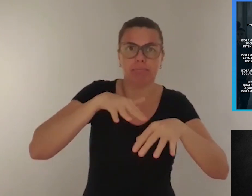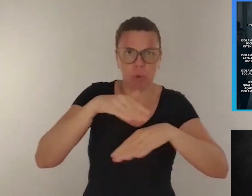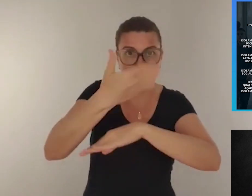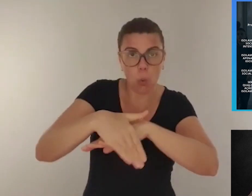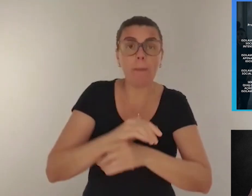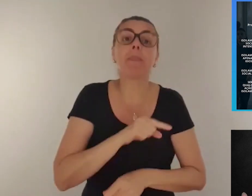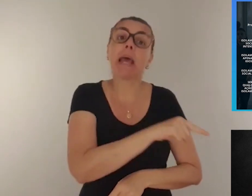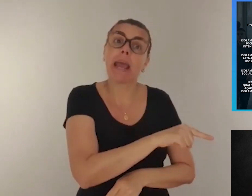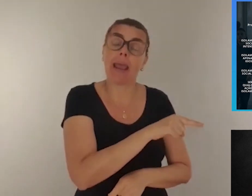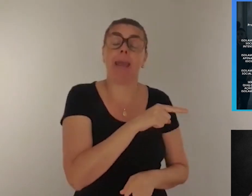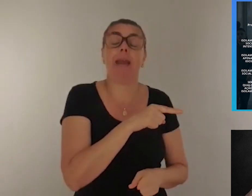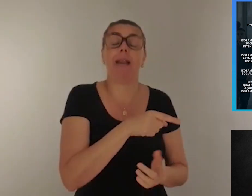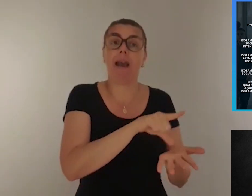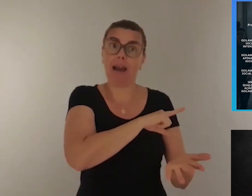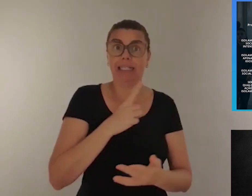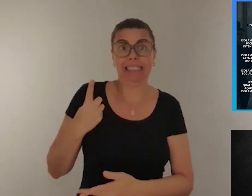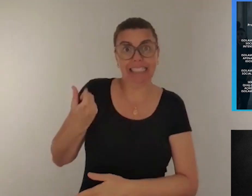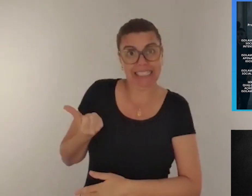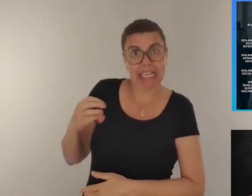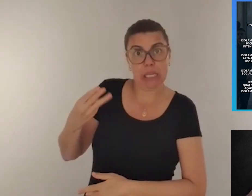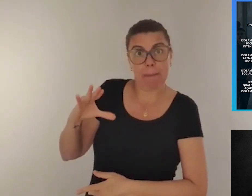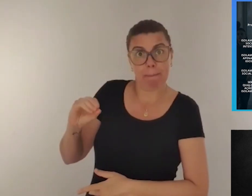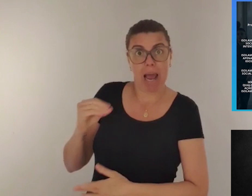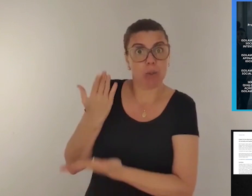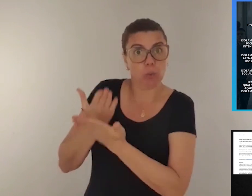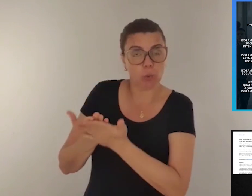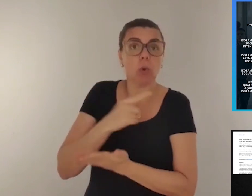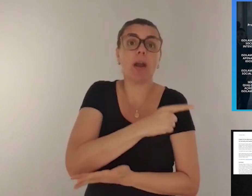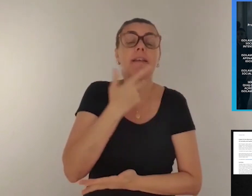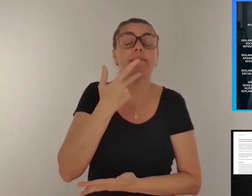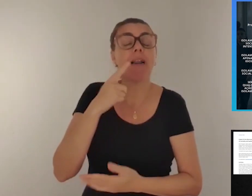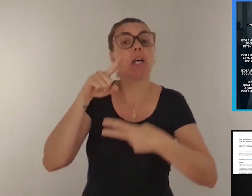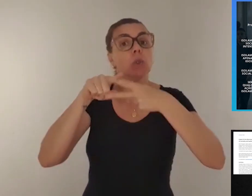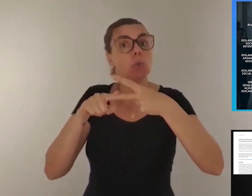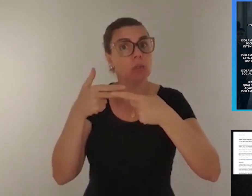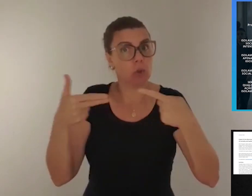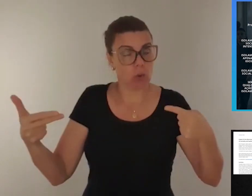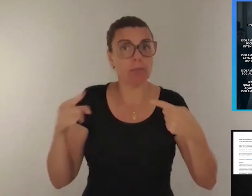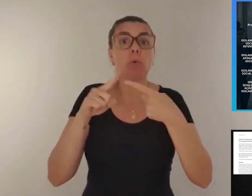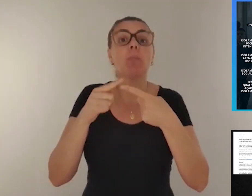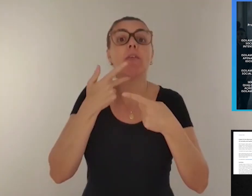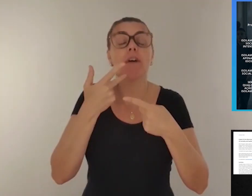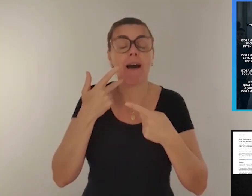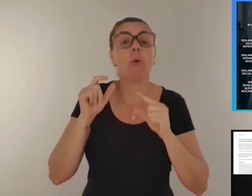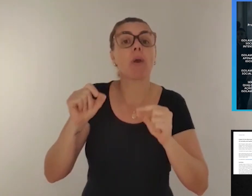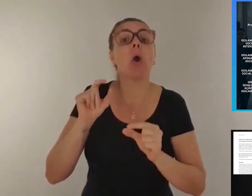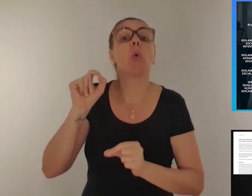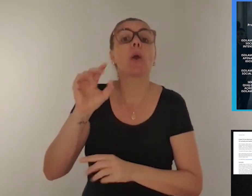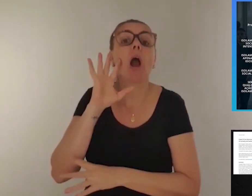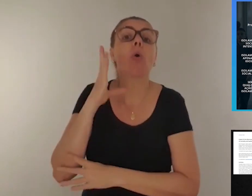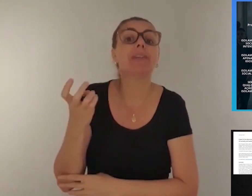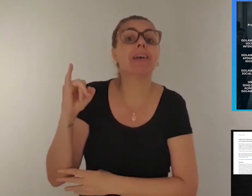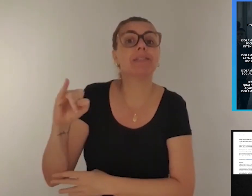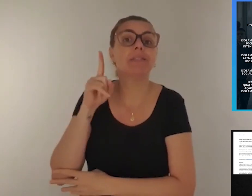maior de circulação de pessoas. O que acontece é que o estudo de 16 de março que eu cito tem duas partes. Uma delas mostra o